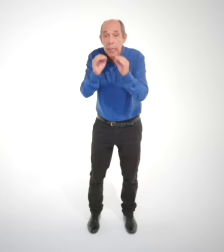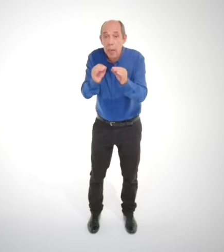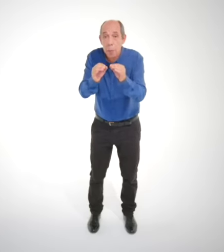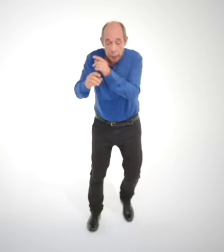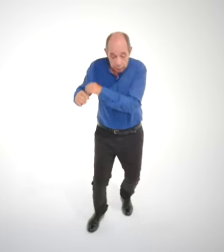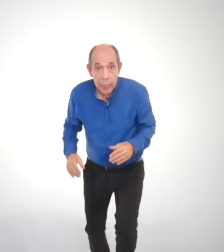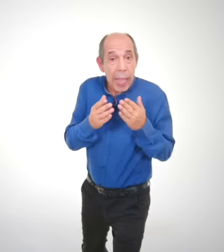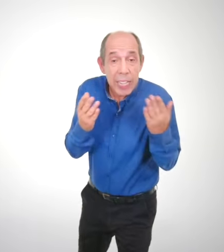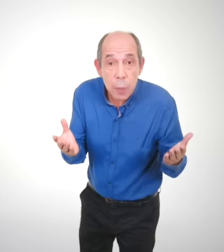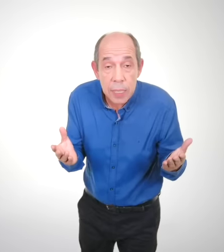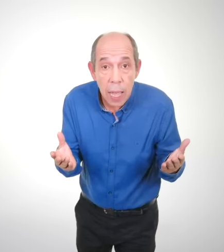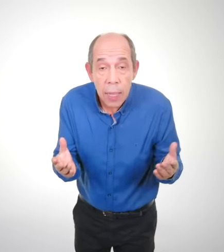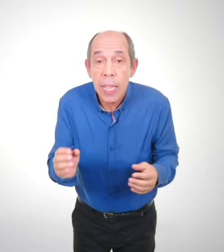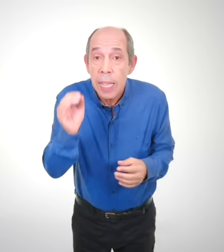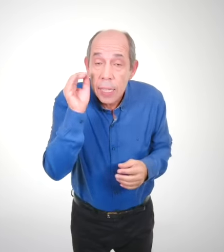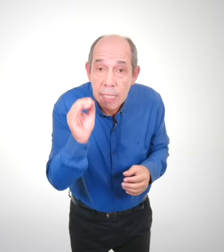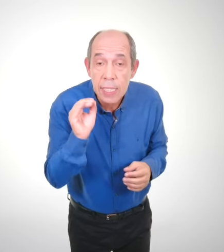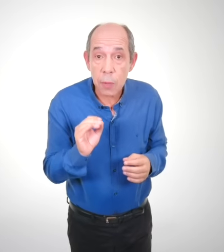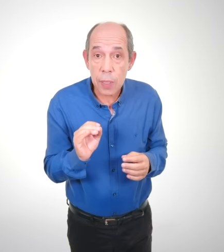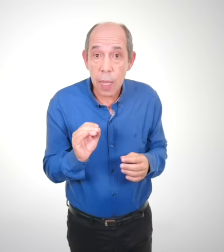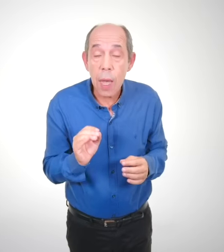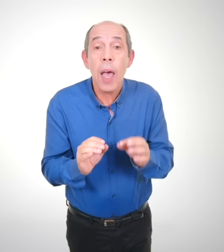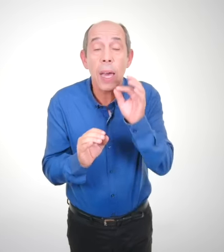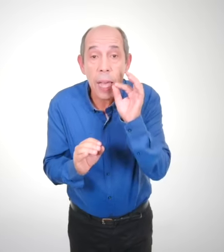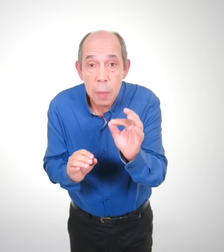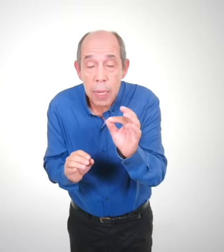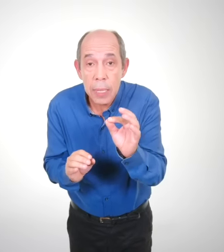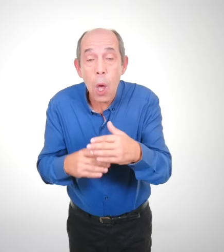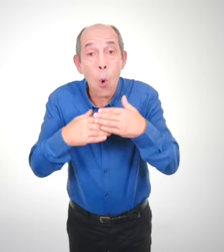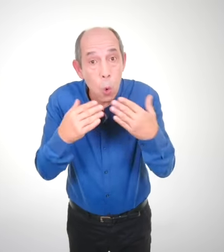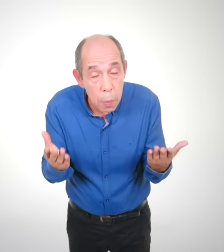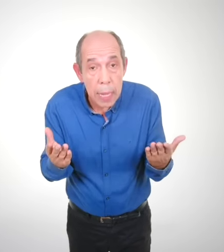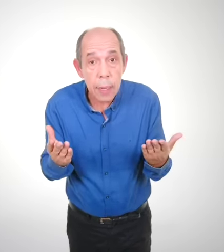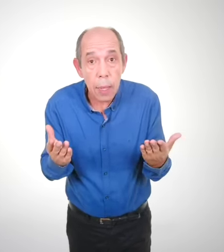الكهرباء، حيت بالصح الاقتصاد في الطاقة راه ربح لينا ولبلادنا.